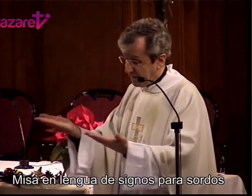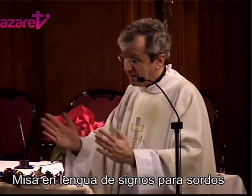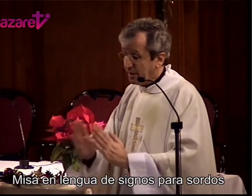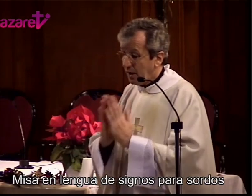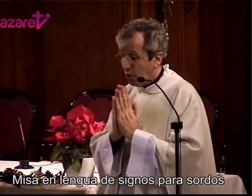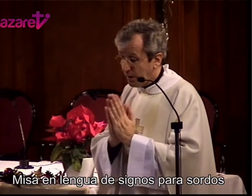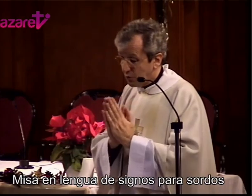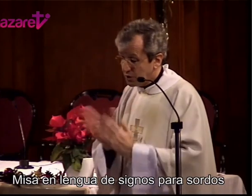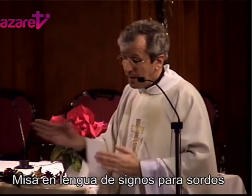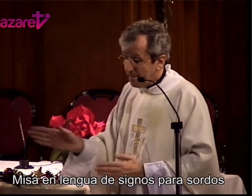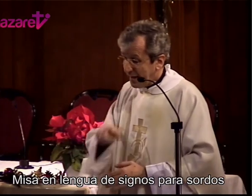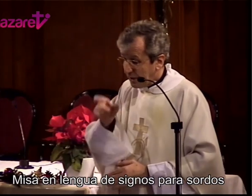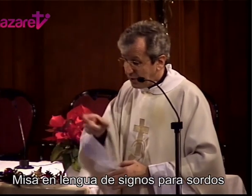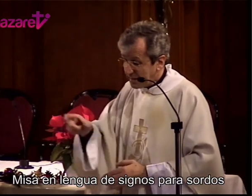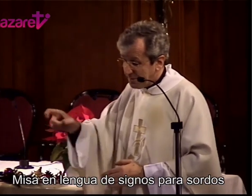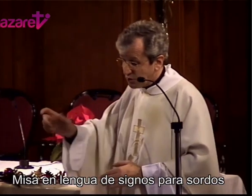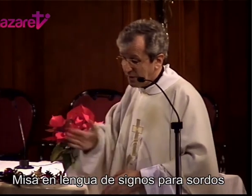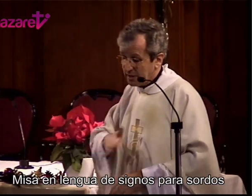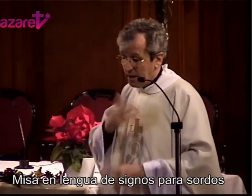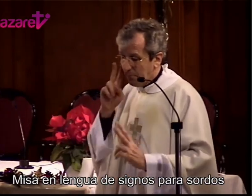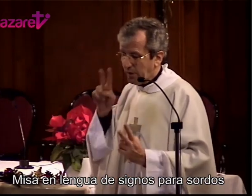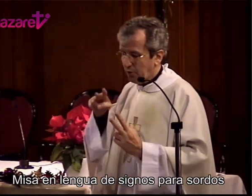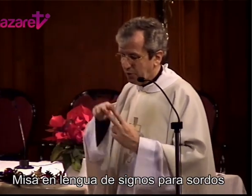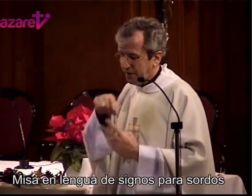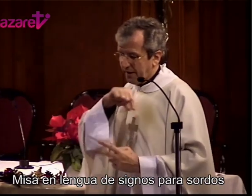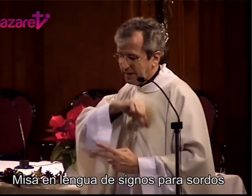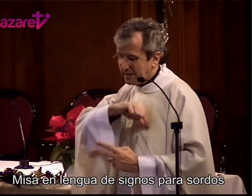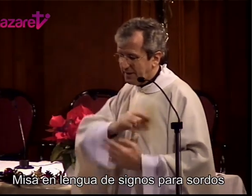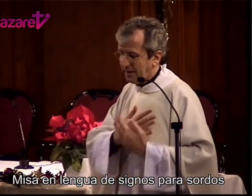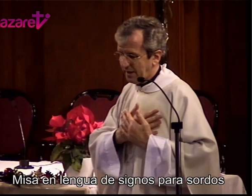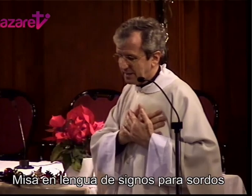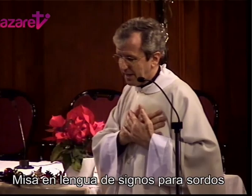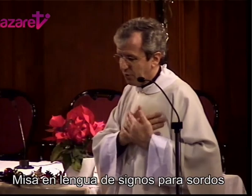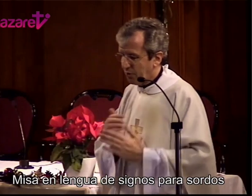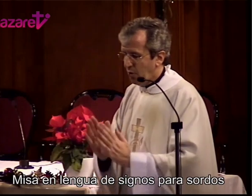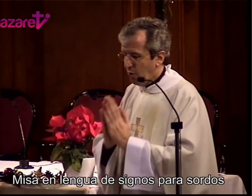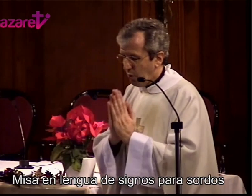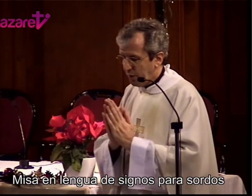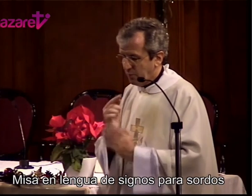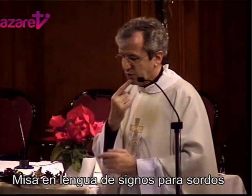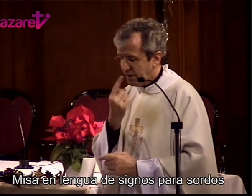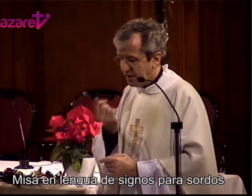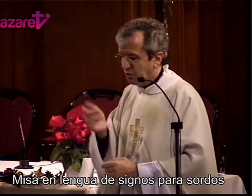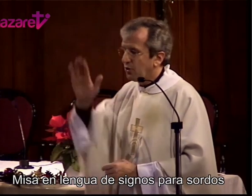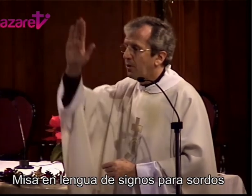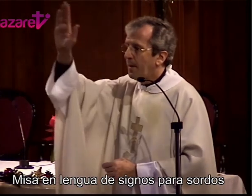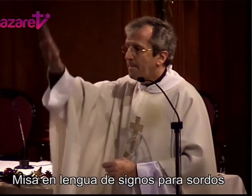confiadamente, oremos para que todas las personas puedan conocer y sentir ese amor. Oremos diciendo,